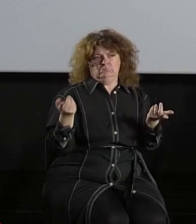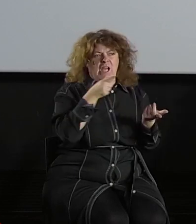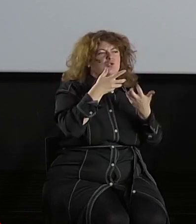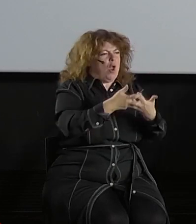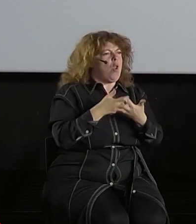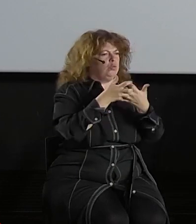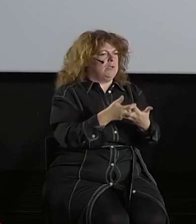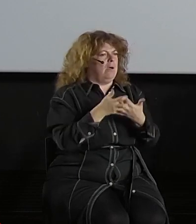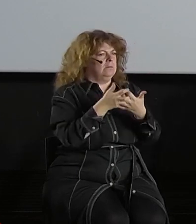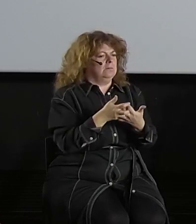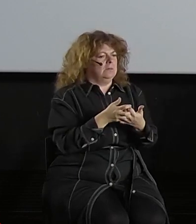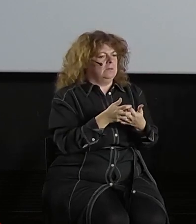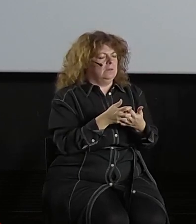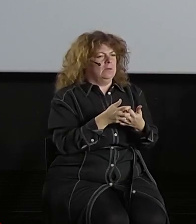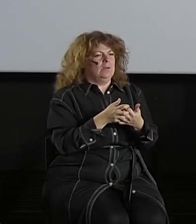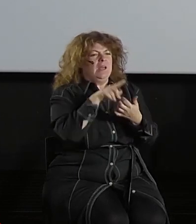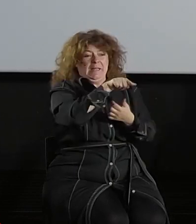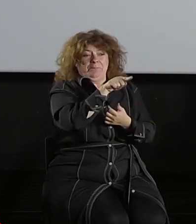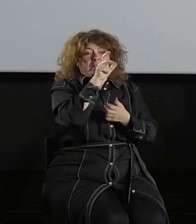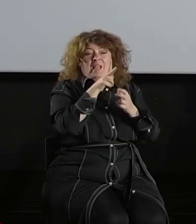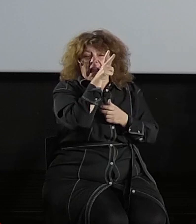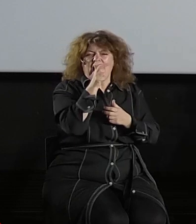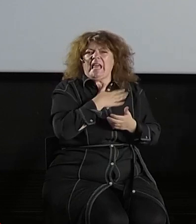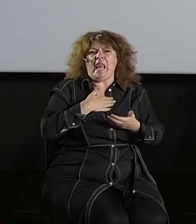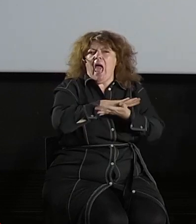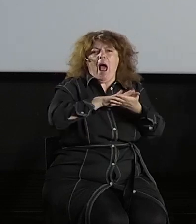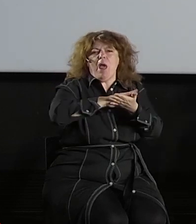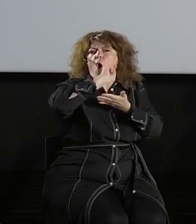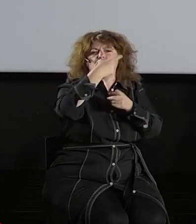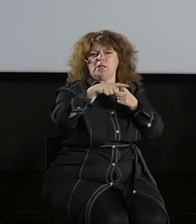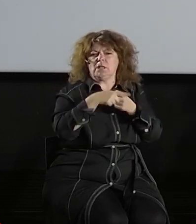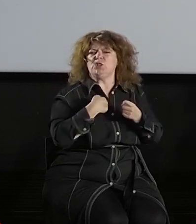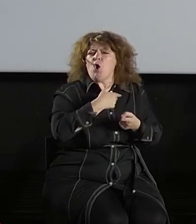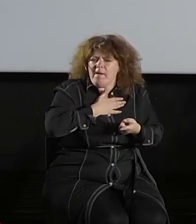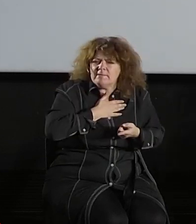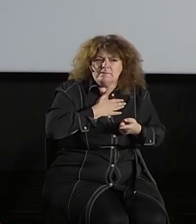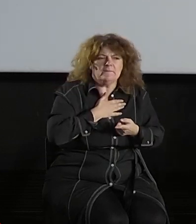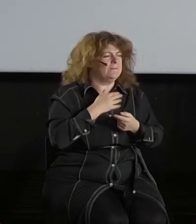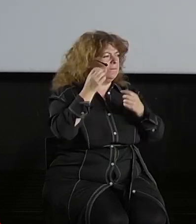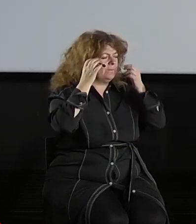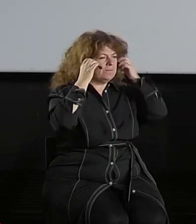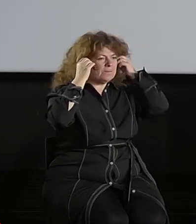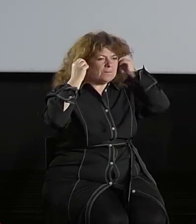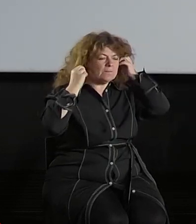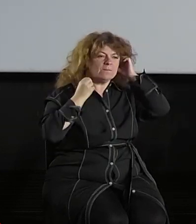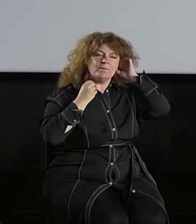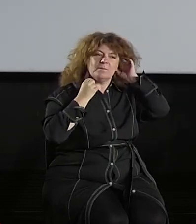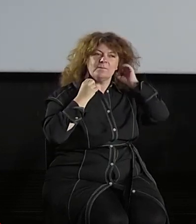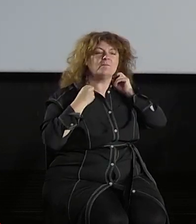evidentemente de ella que quería hablar de otras cosas siempre ella decía yo quiero hablar cuando hablo de la discapacidad todos me dicen que soy